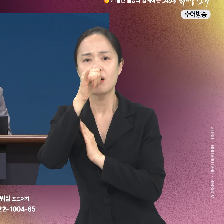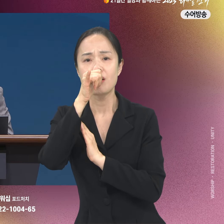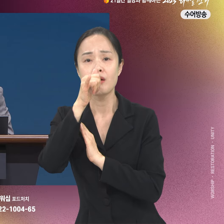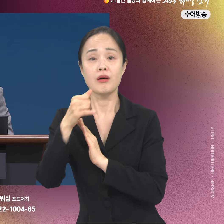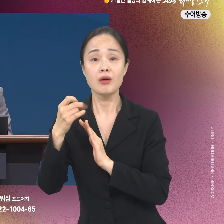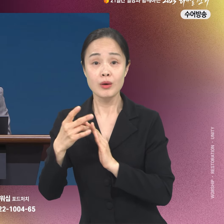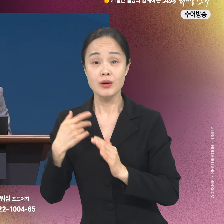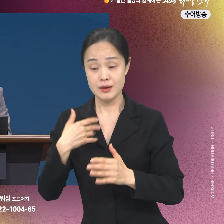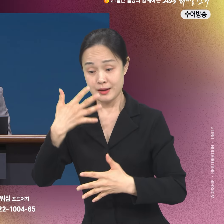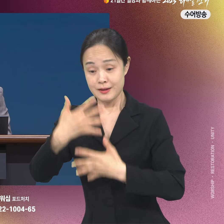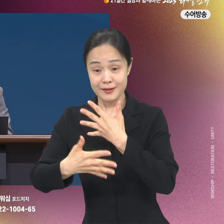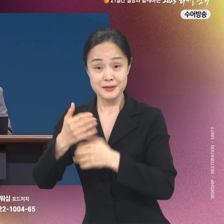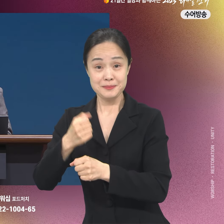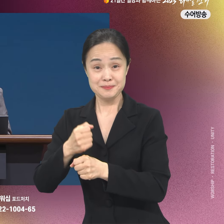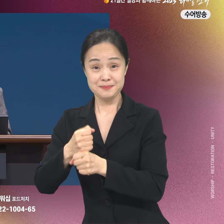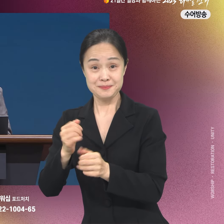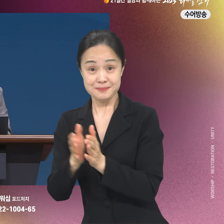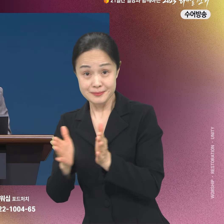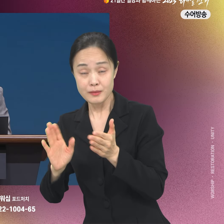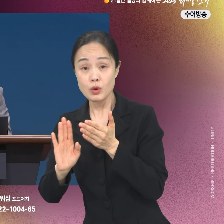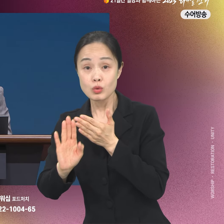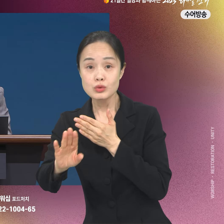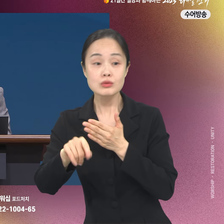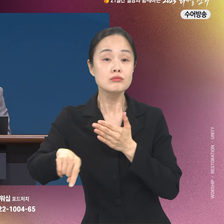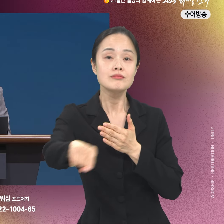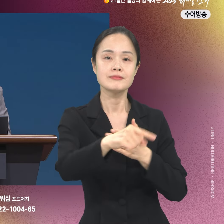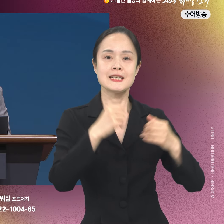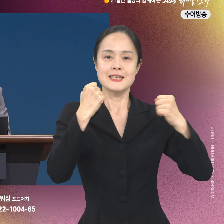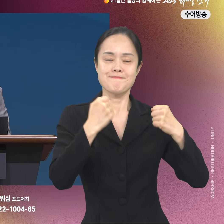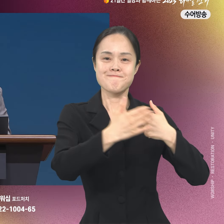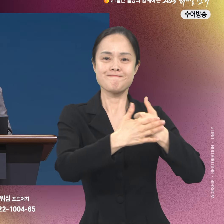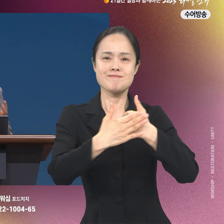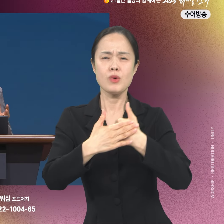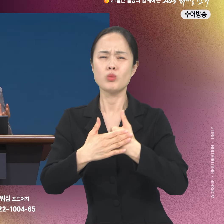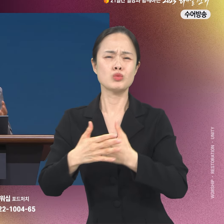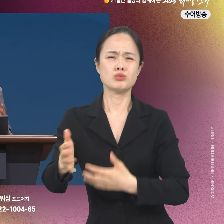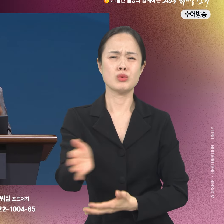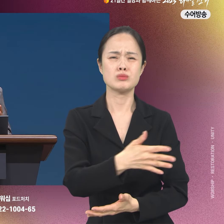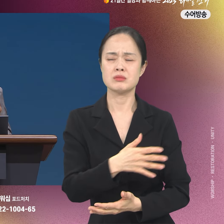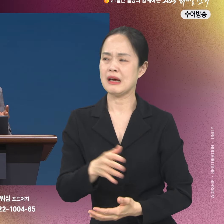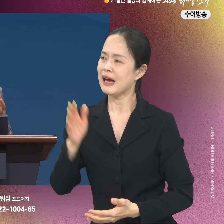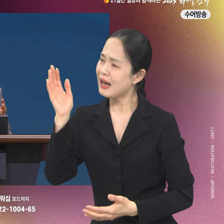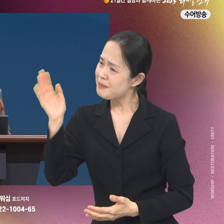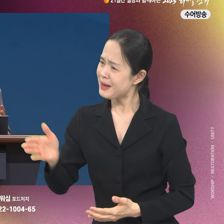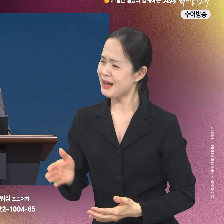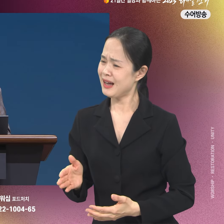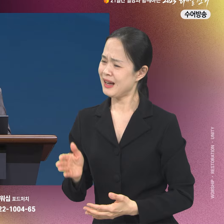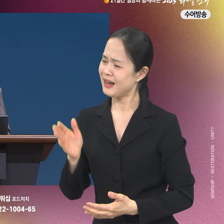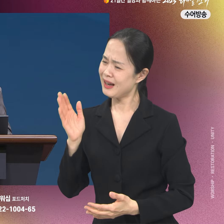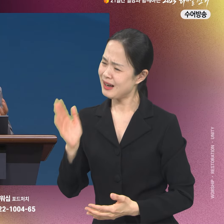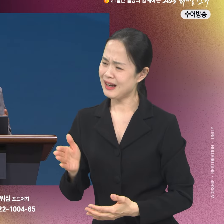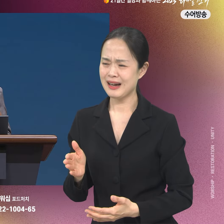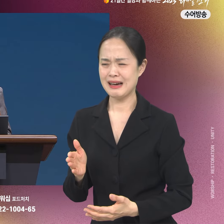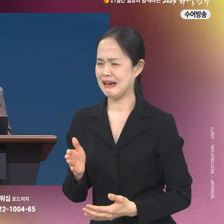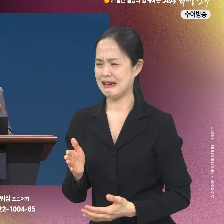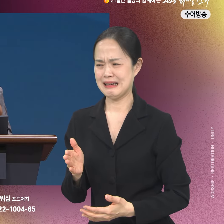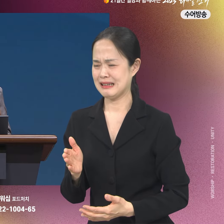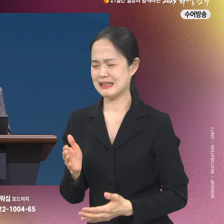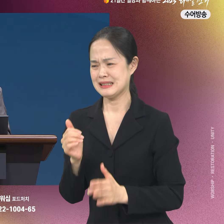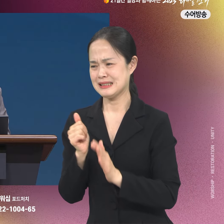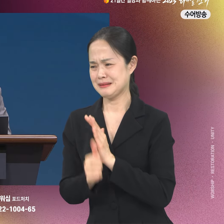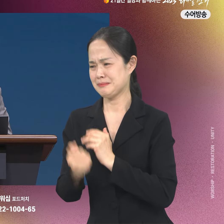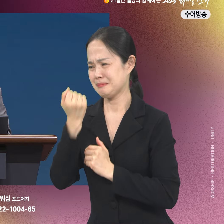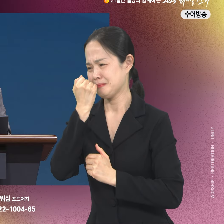아까 말씀드린 헐리우드 메인스트림에 나가서 주류 시장에서 나는 성공하고 인정받는 예수님